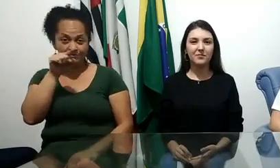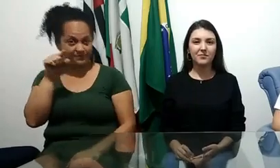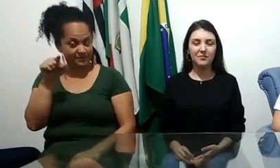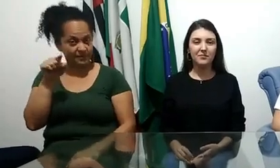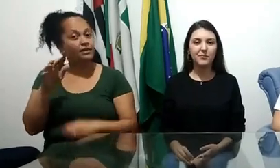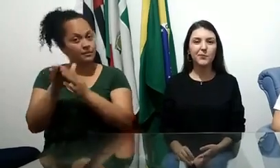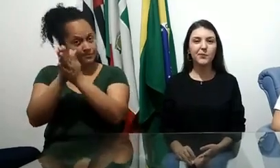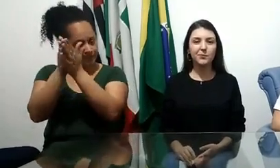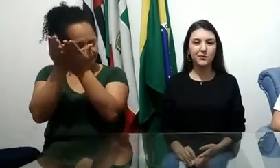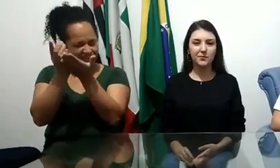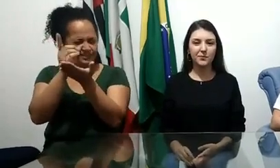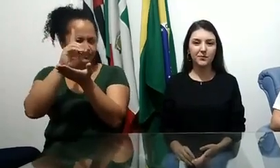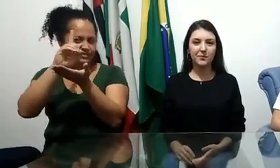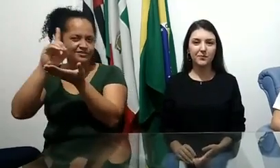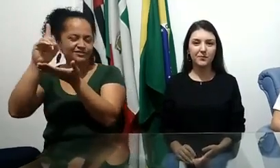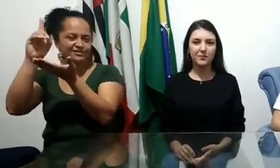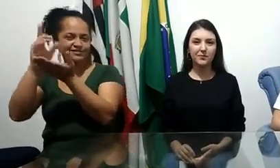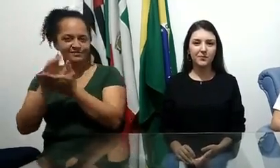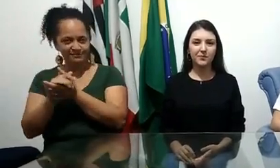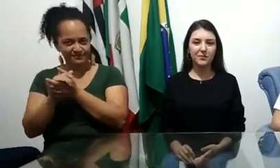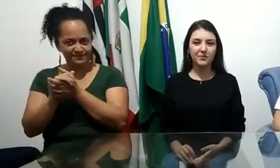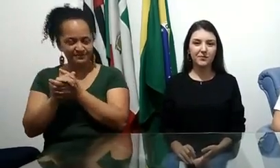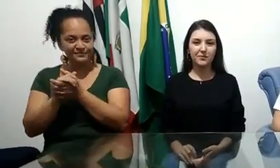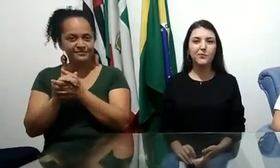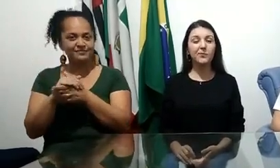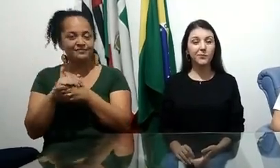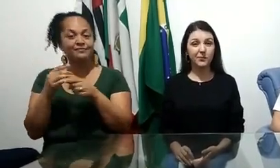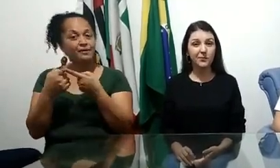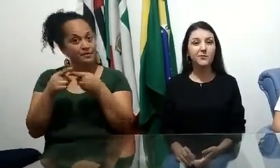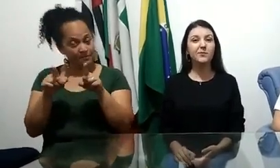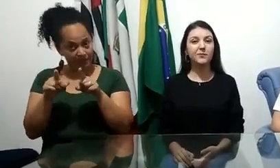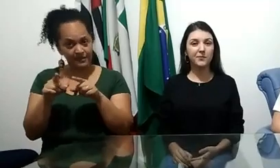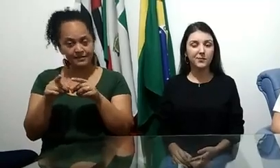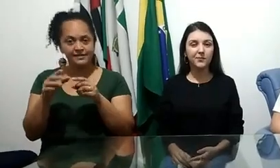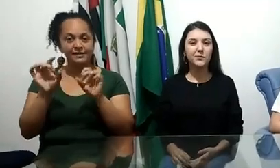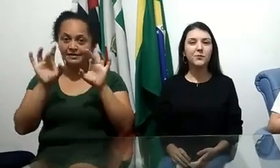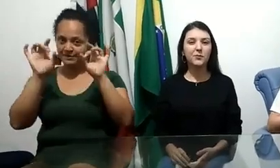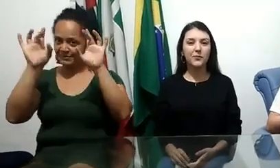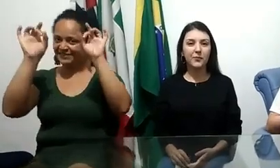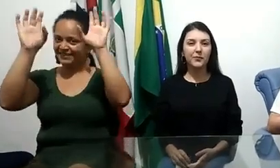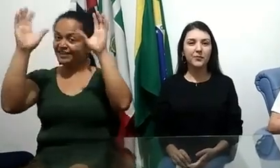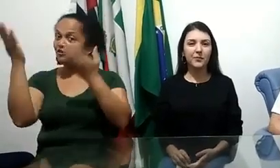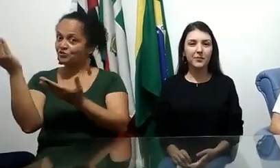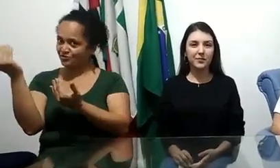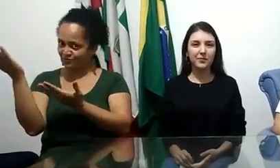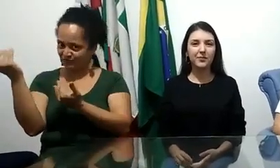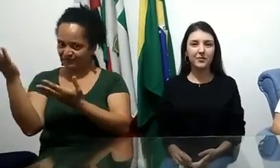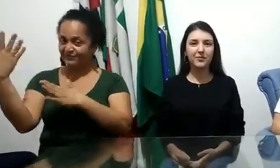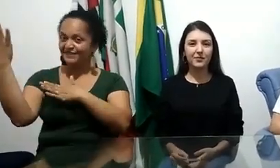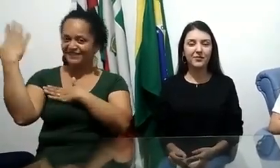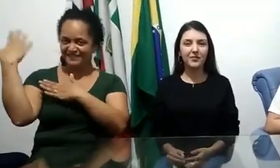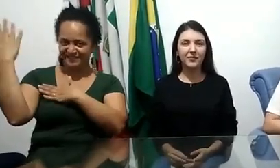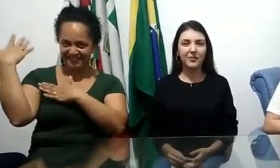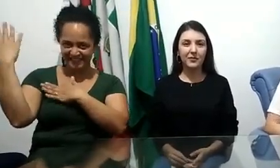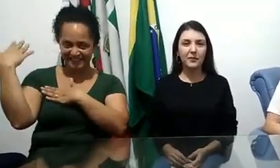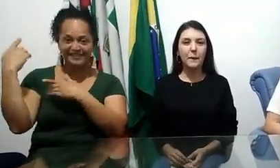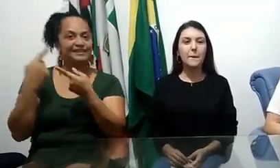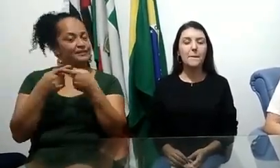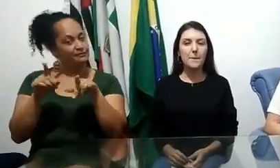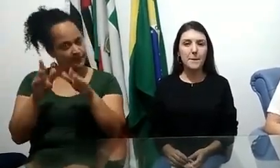trazer uma palavra um pouquinho mais contextualizada para os nossos jovens e adolescentes, mas como a palavra do Senhor, ela